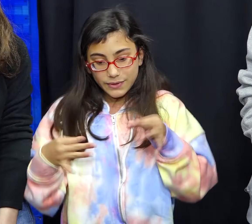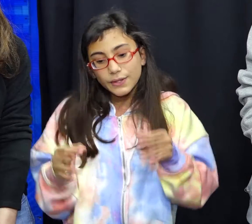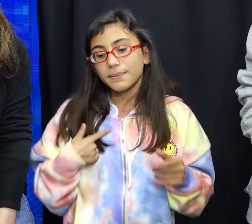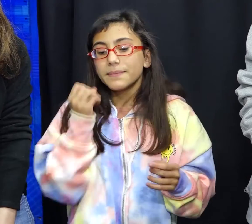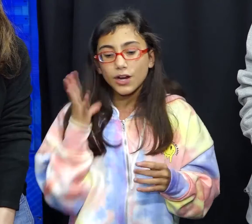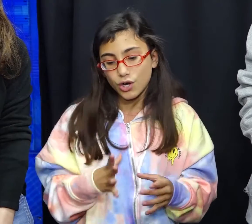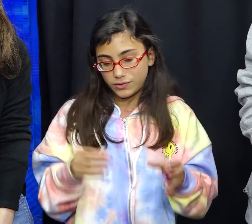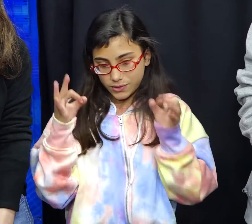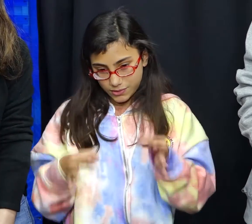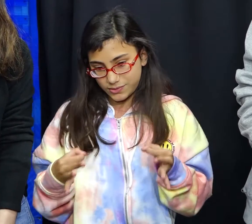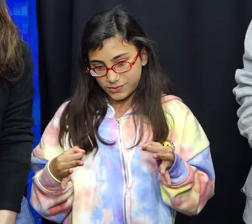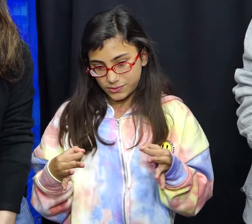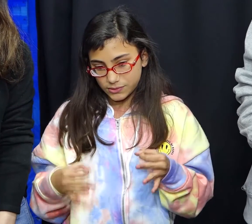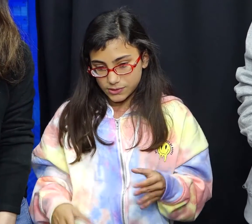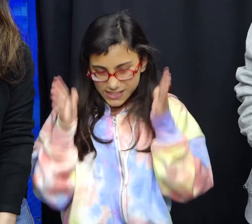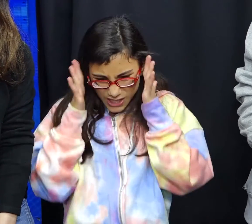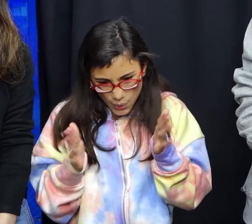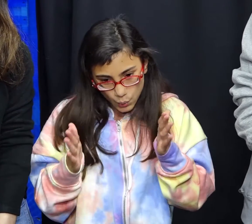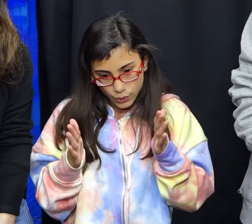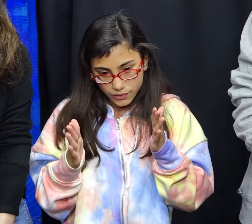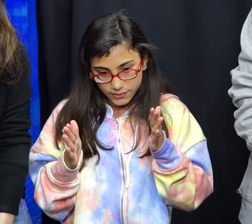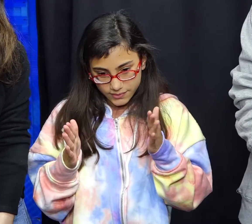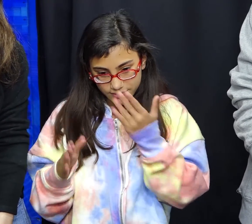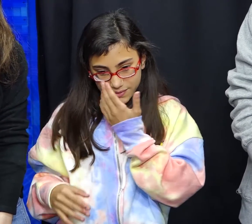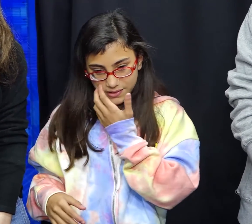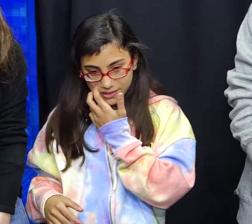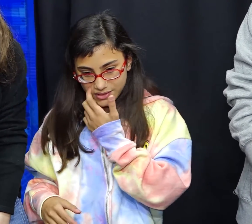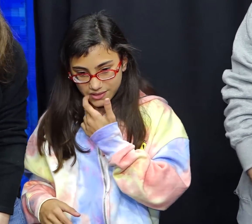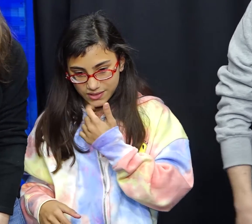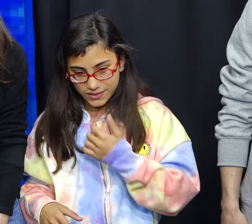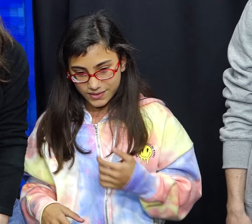que pueda moverse con comodidad, que pueda estar bien, que esté seguro.